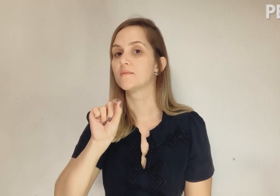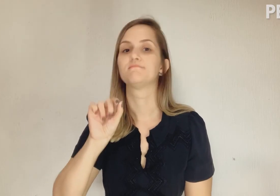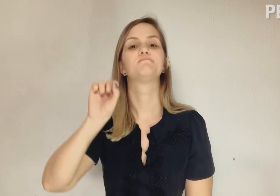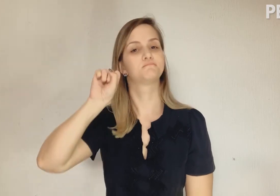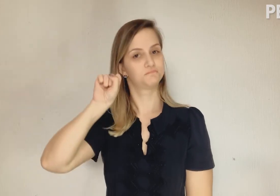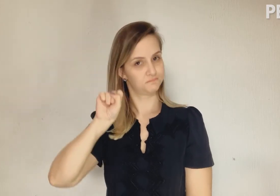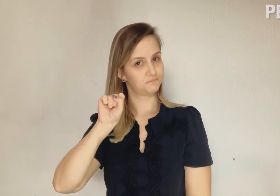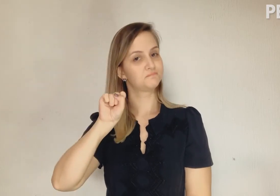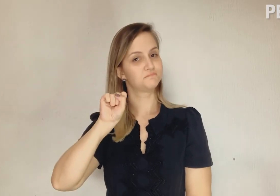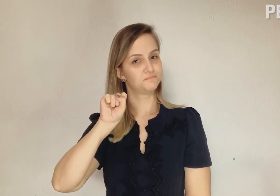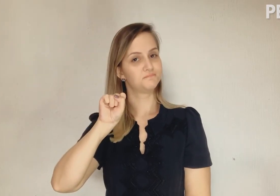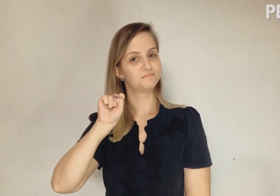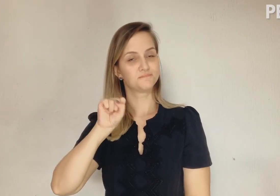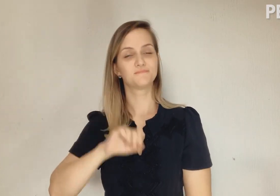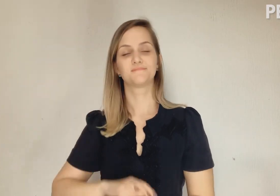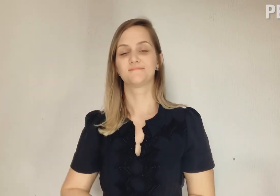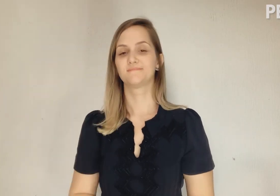igual a 8.